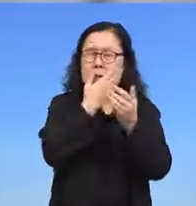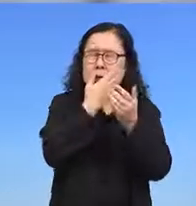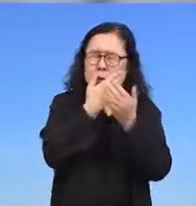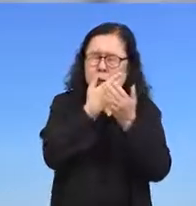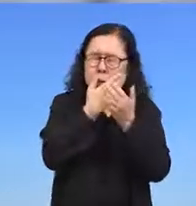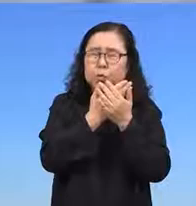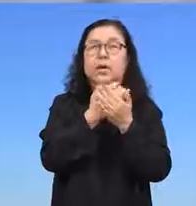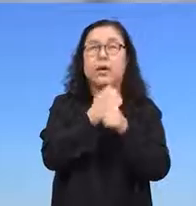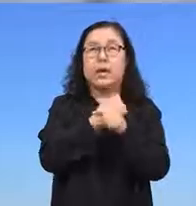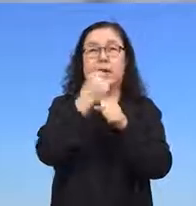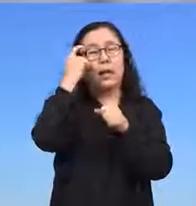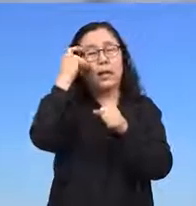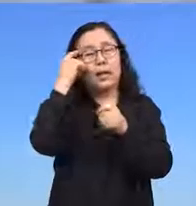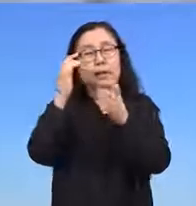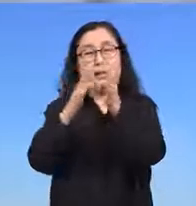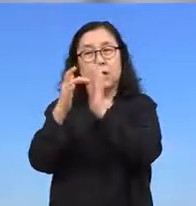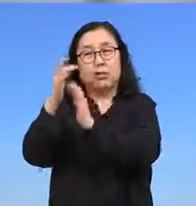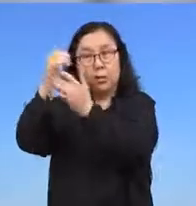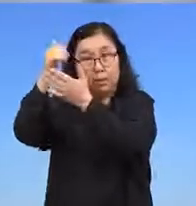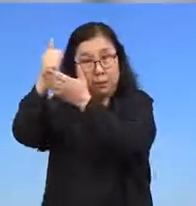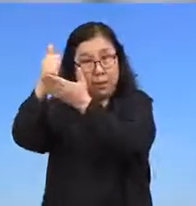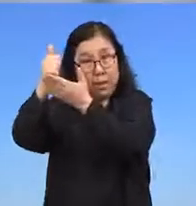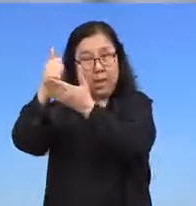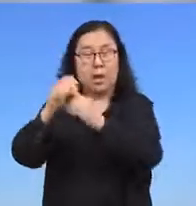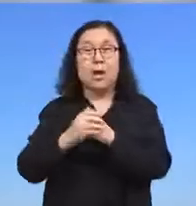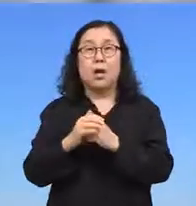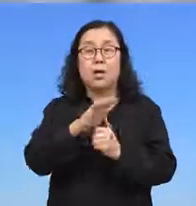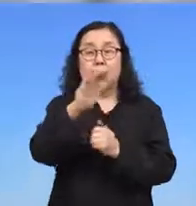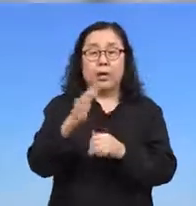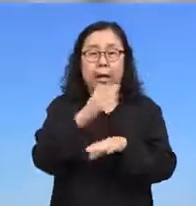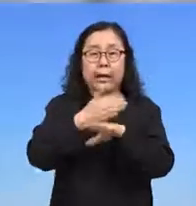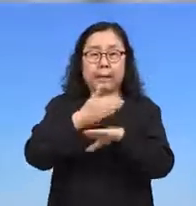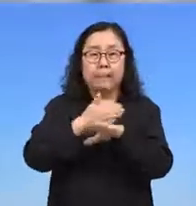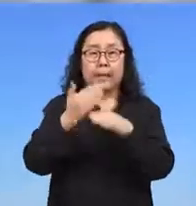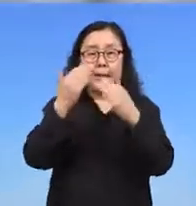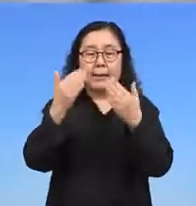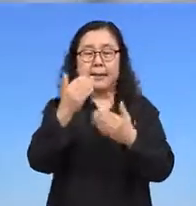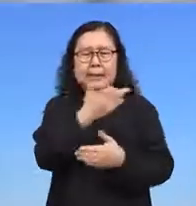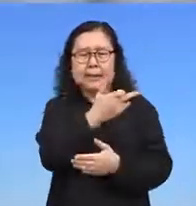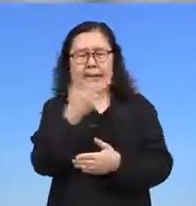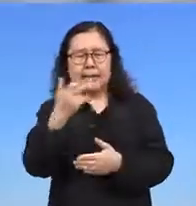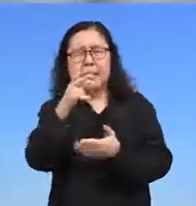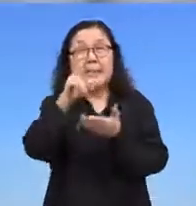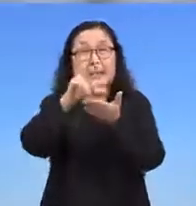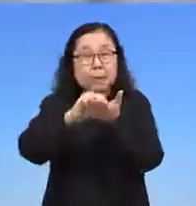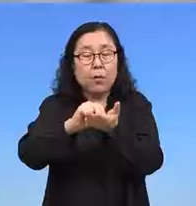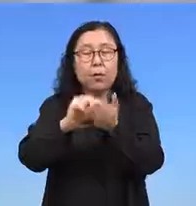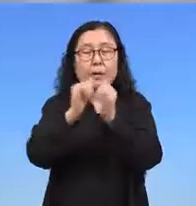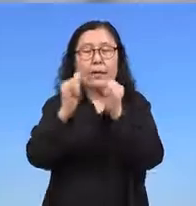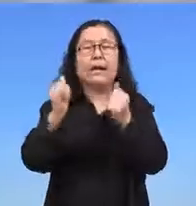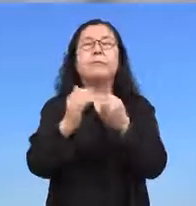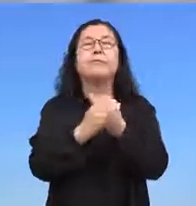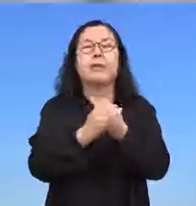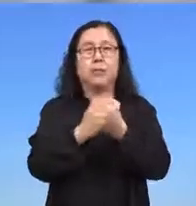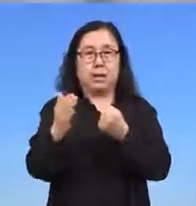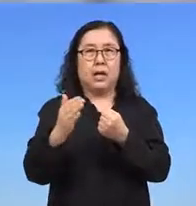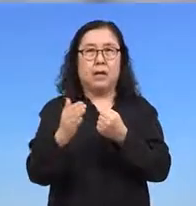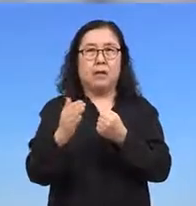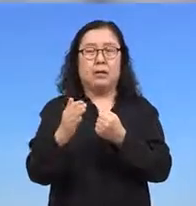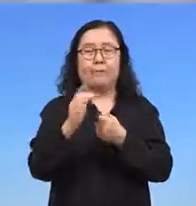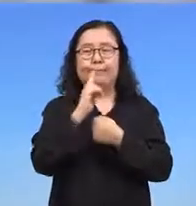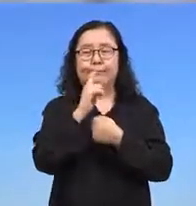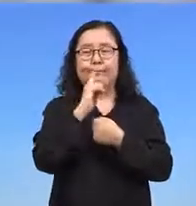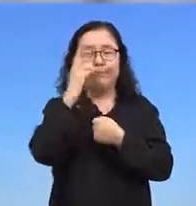사람을 소중히 여기시는 예수 그리스도. 우리가 감사해야 될 가장 큰 제목이 있다면 사람으로 인한